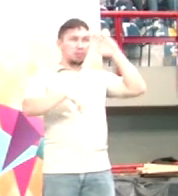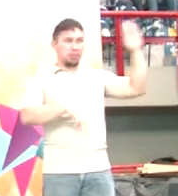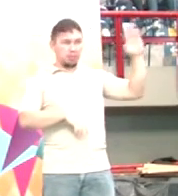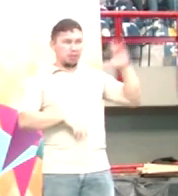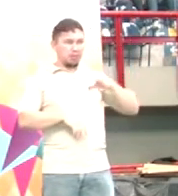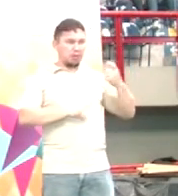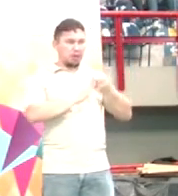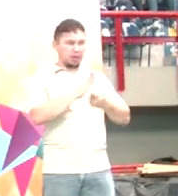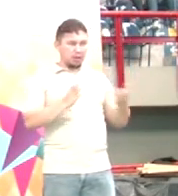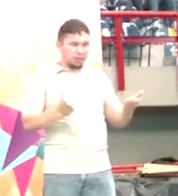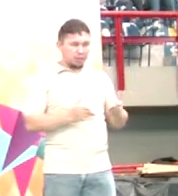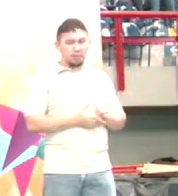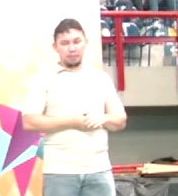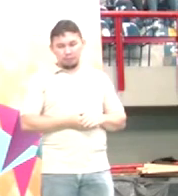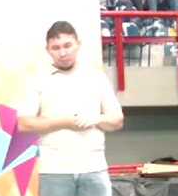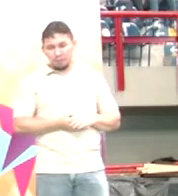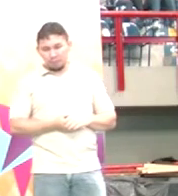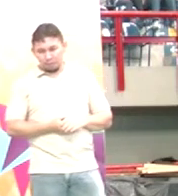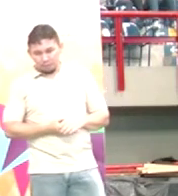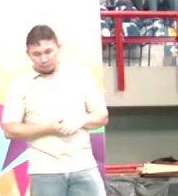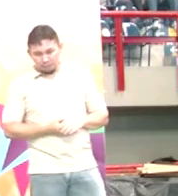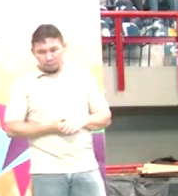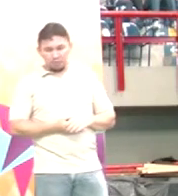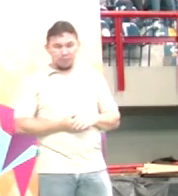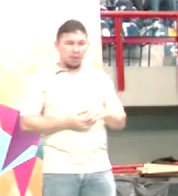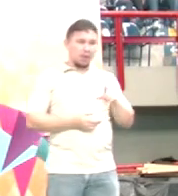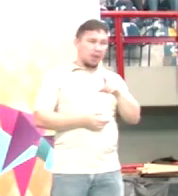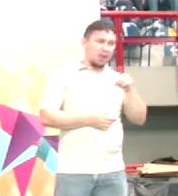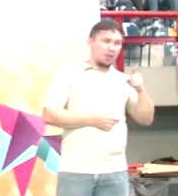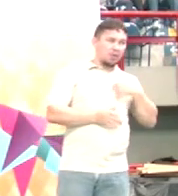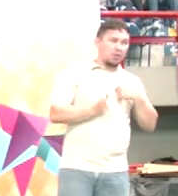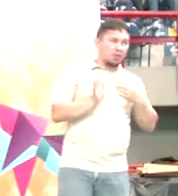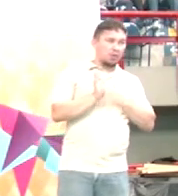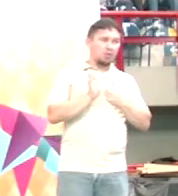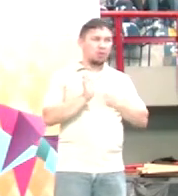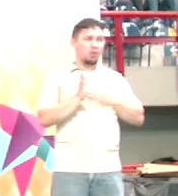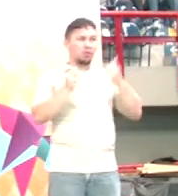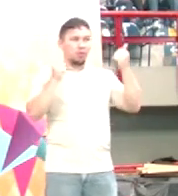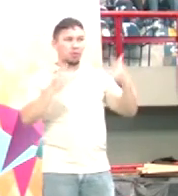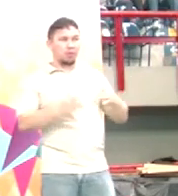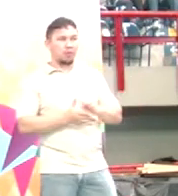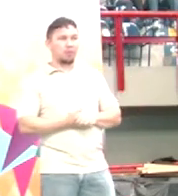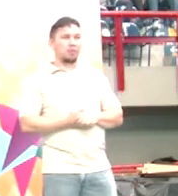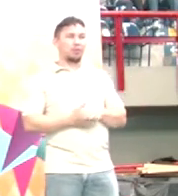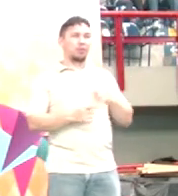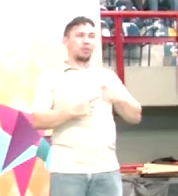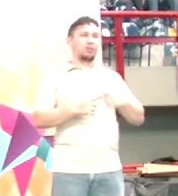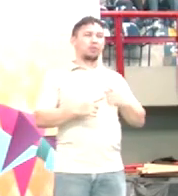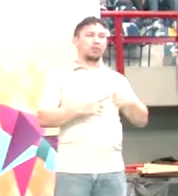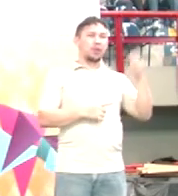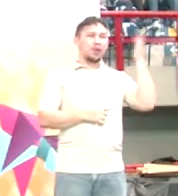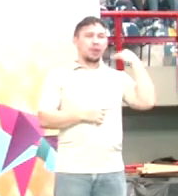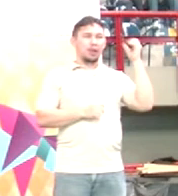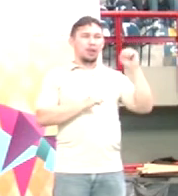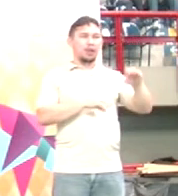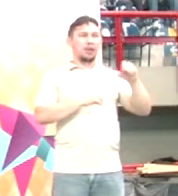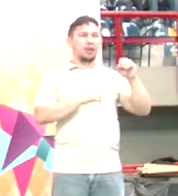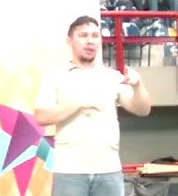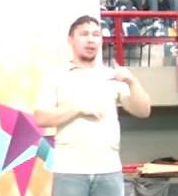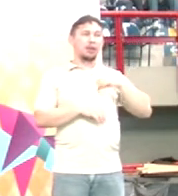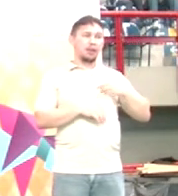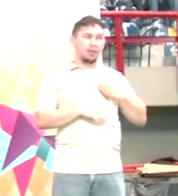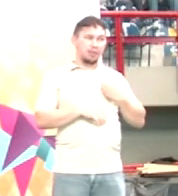É sim. E hoje eu não vou comentar sobre isso, porque foi a pauta inteira da minha aula passada.